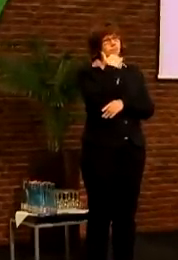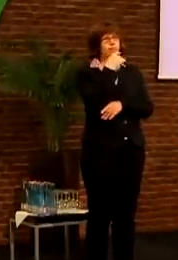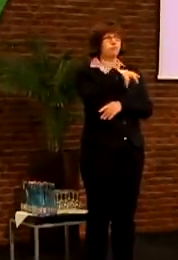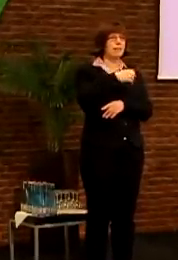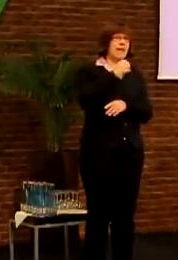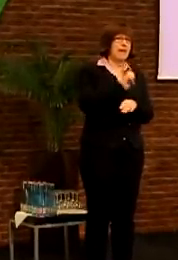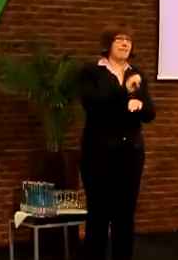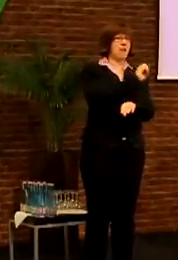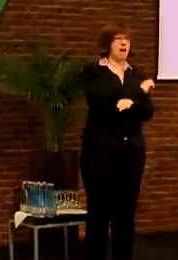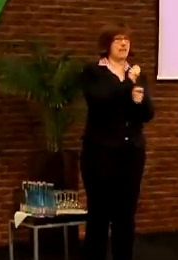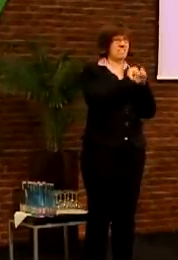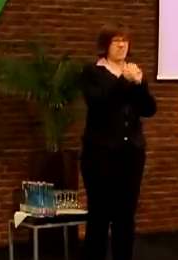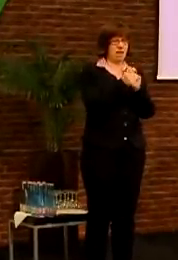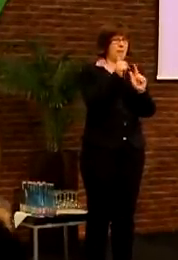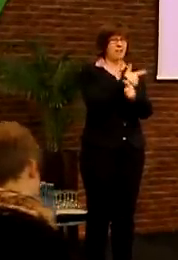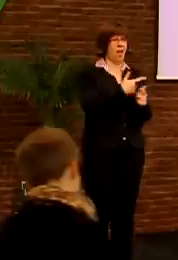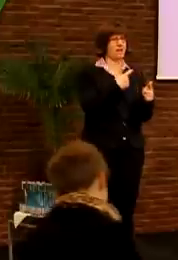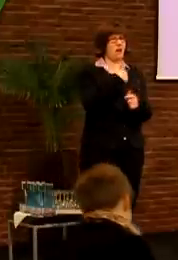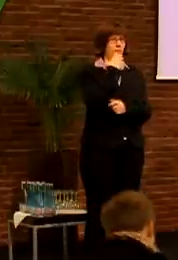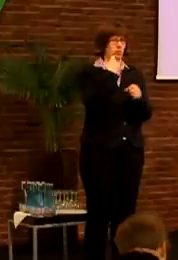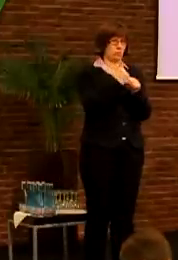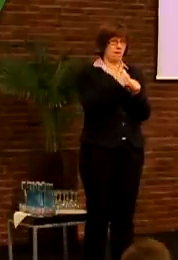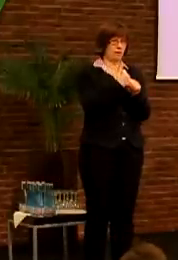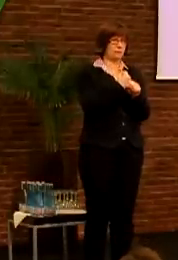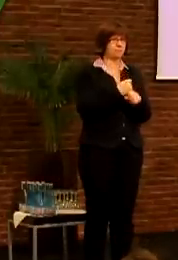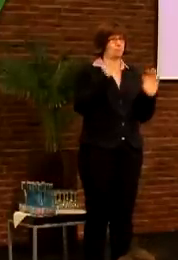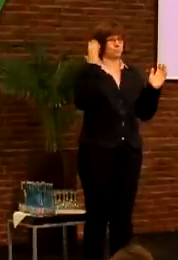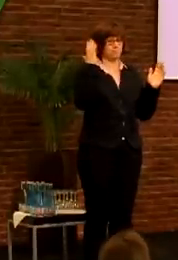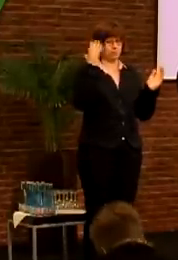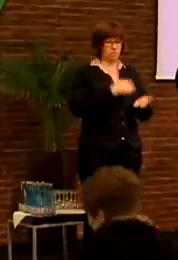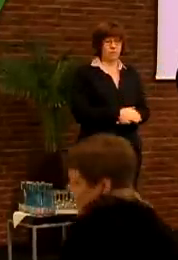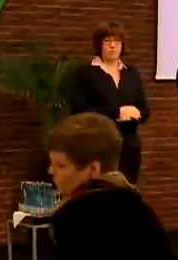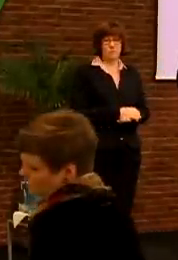Energiewende, aber keiner außer uns will sie wirklich machen.